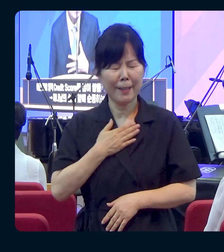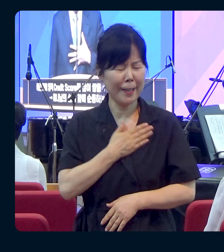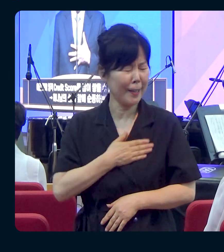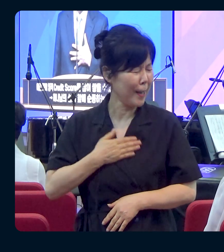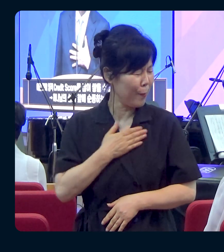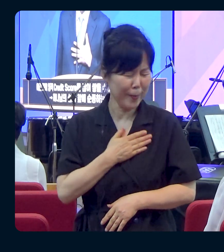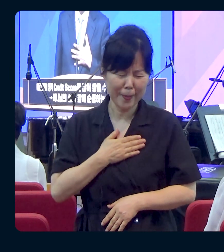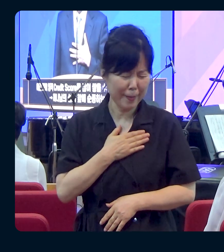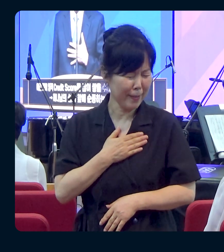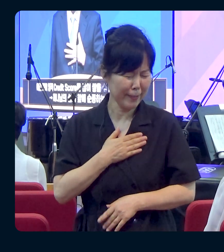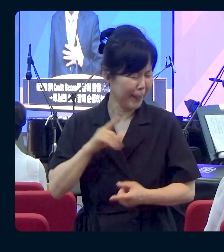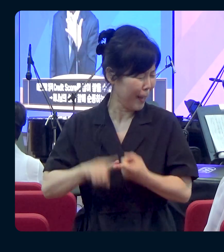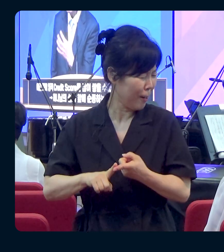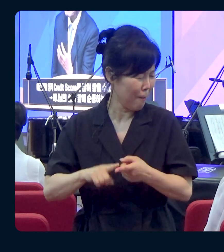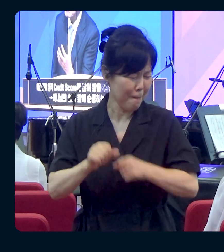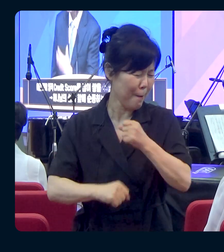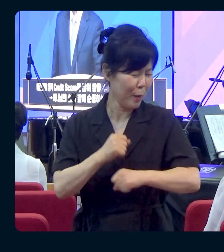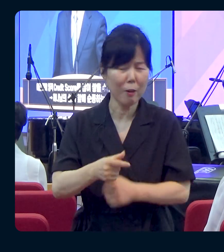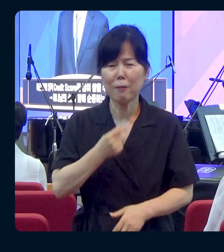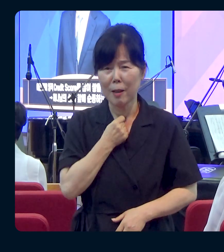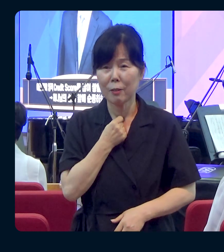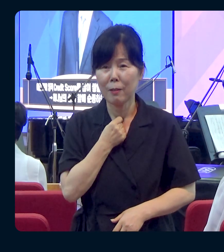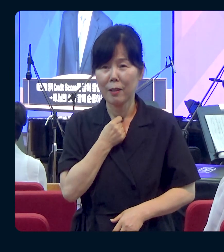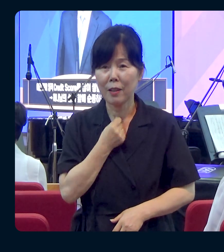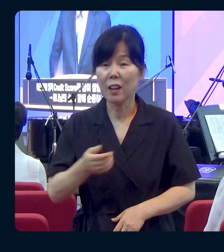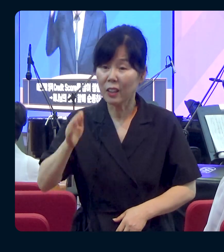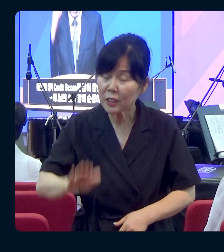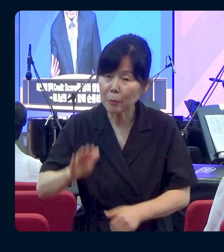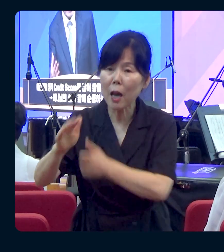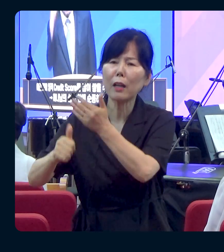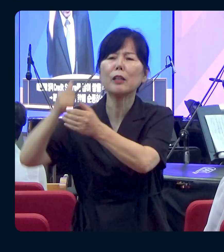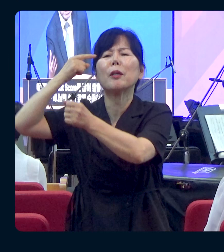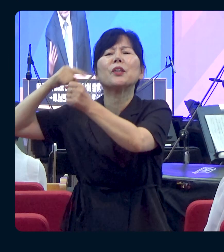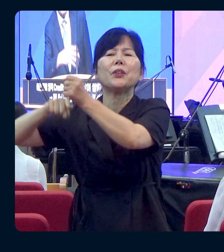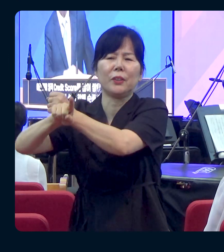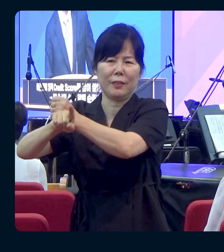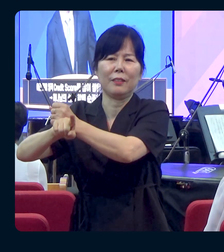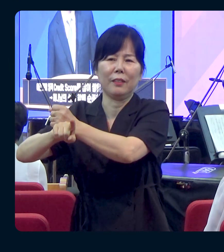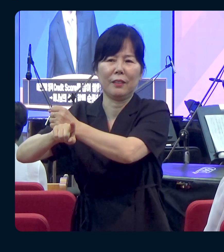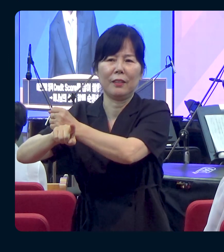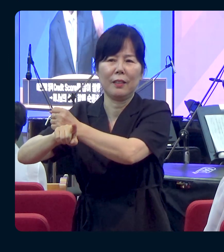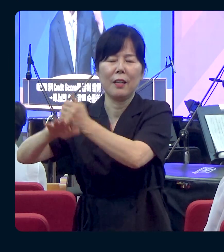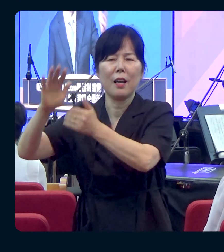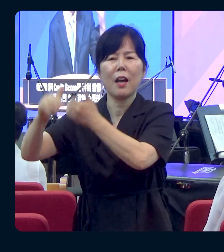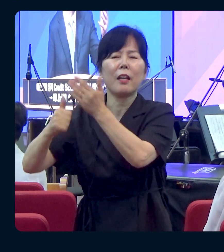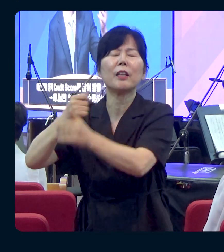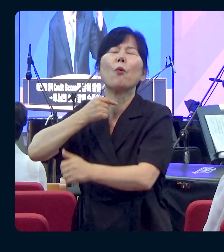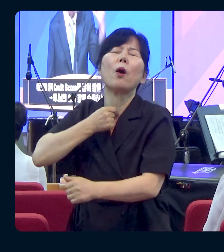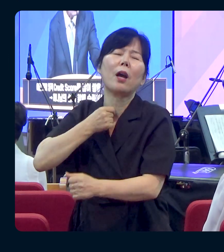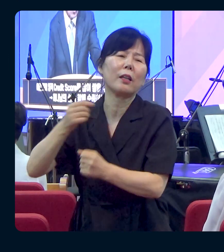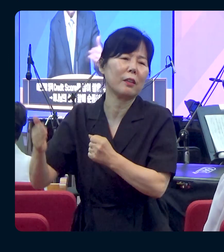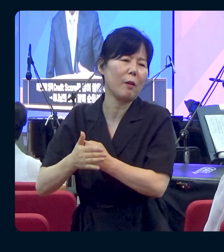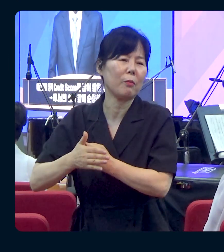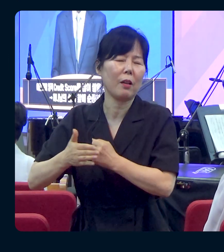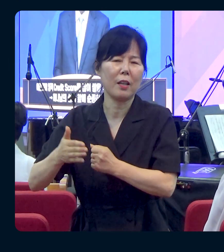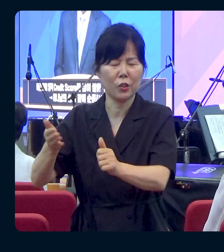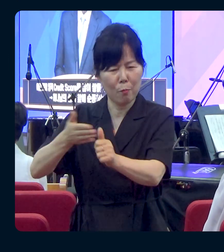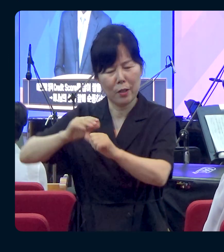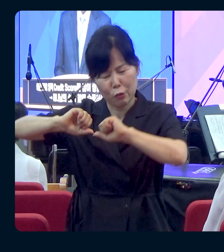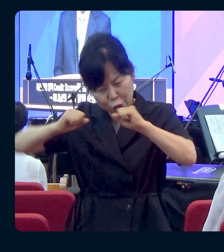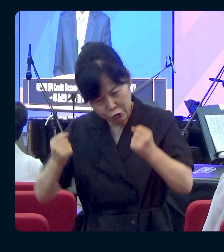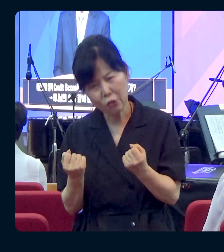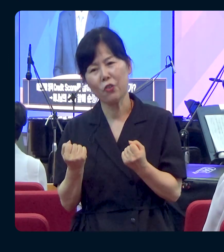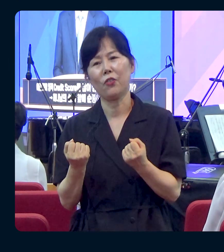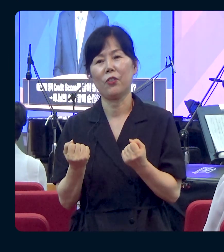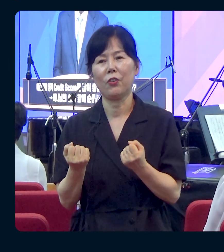어렵지만, 나의 인간적인 본성은 정말 하고 싶지 않지만 하나님의 뜻이니까, 하나님께서